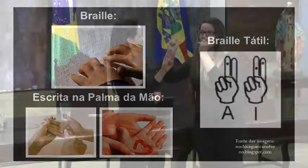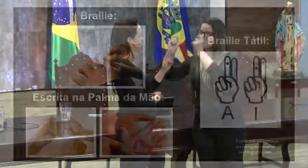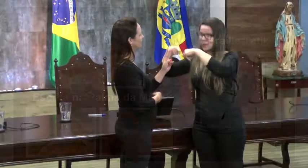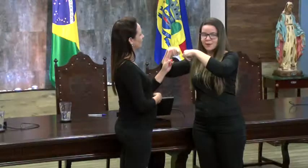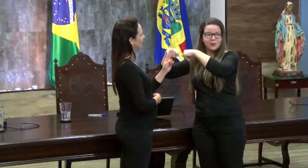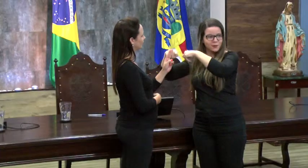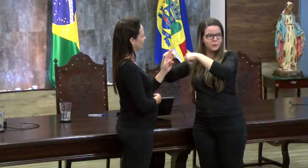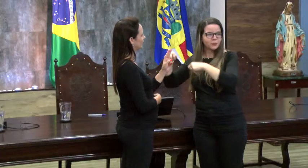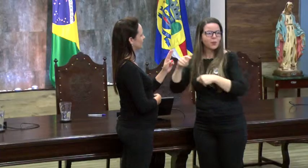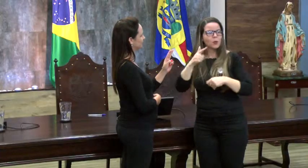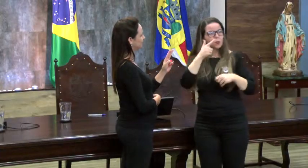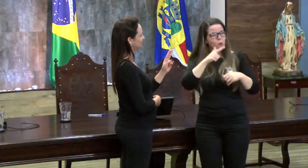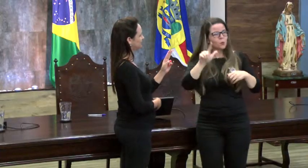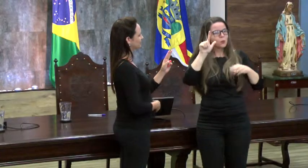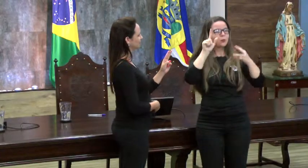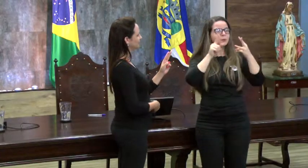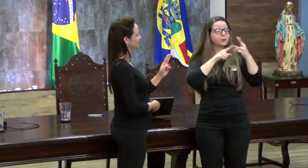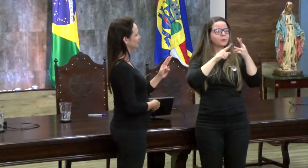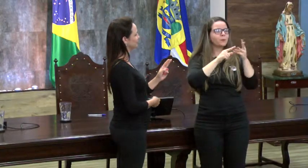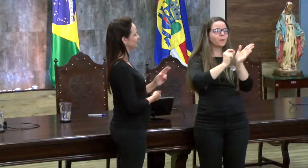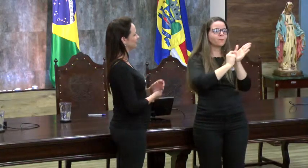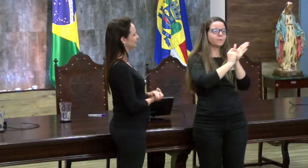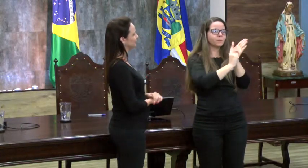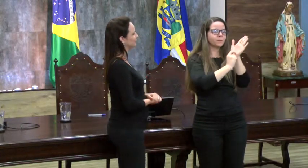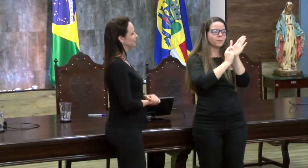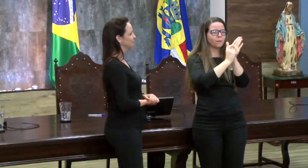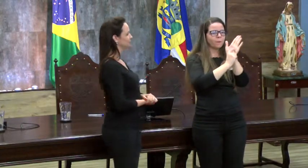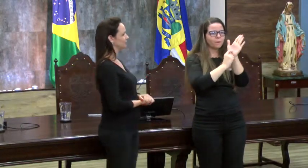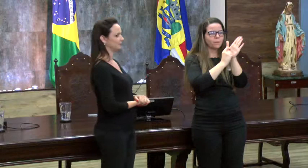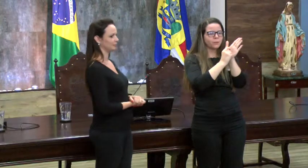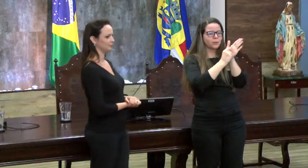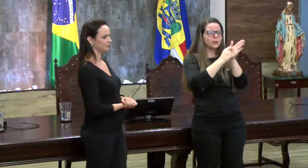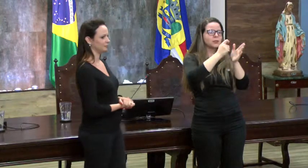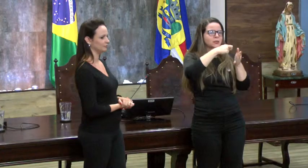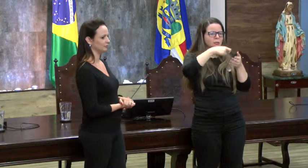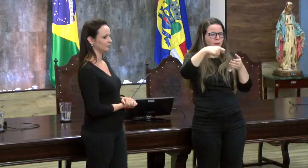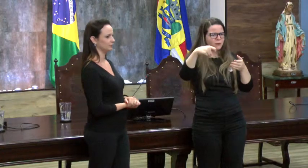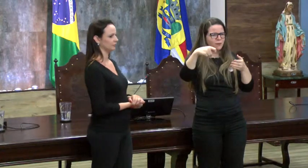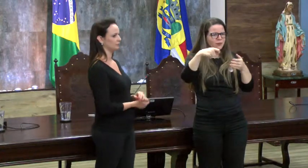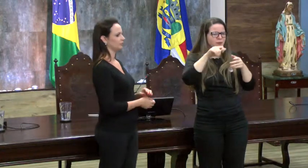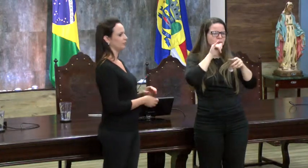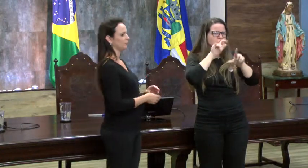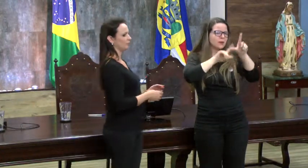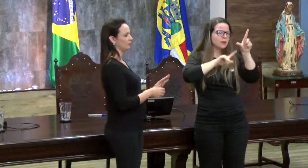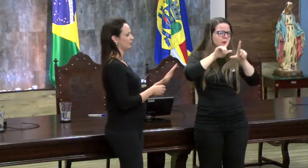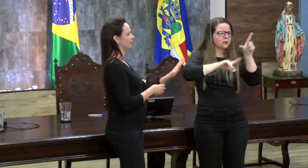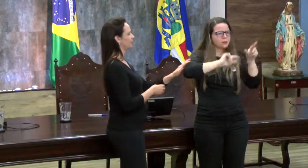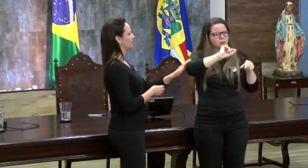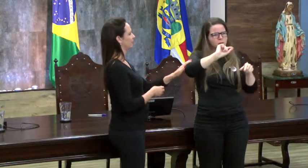fosse uma digitação manual do Braille. Pede para ela mostrar de novo, que a câmera não mostrou.